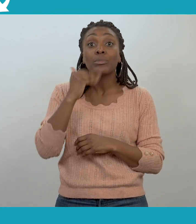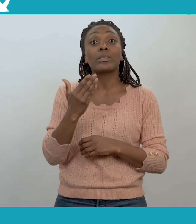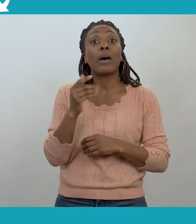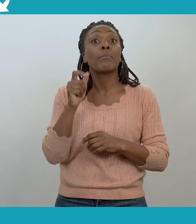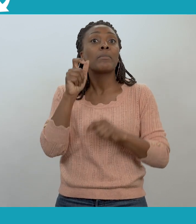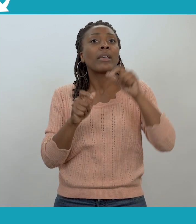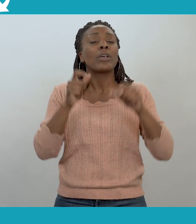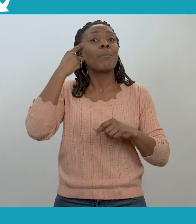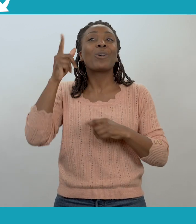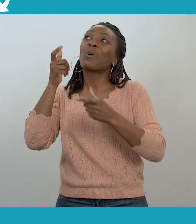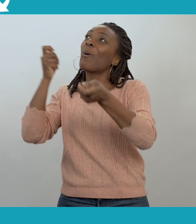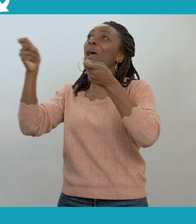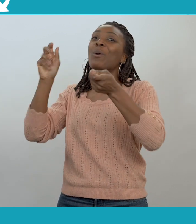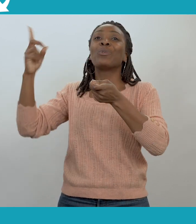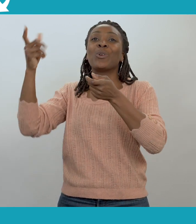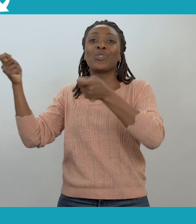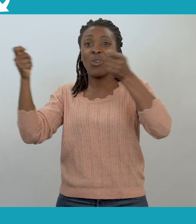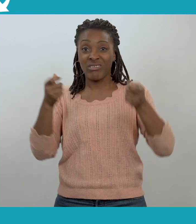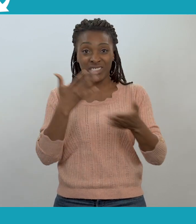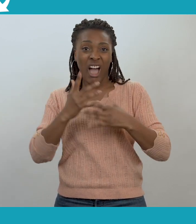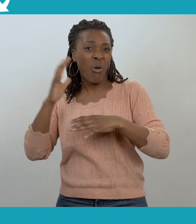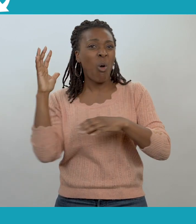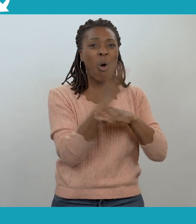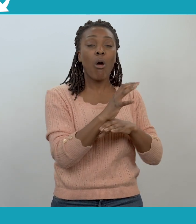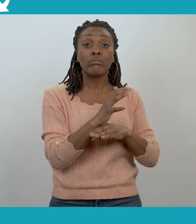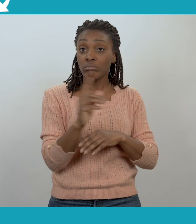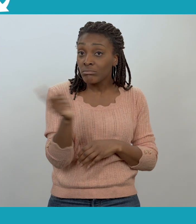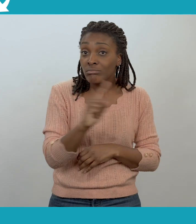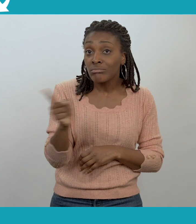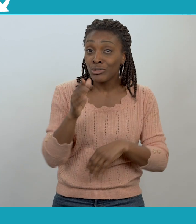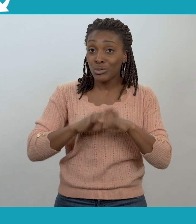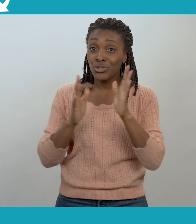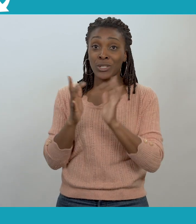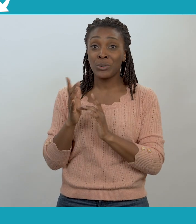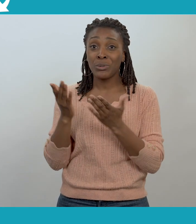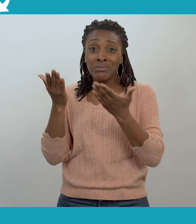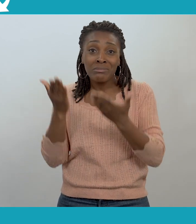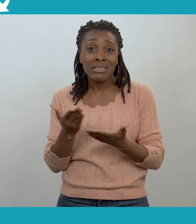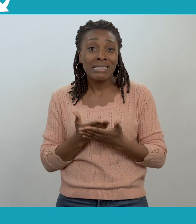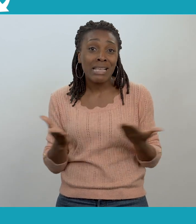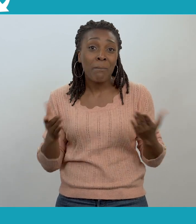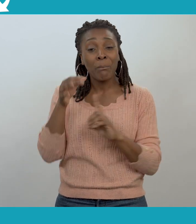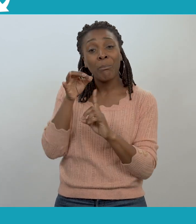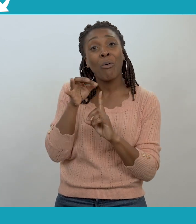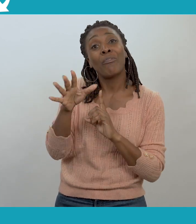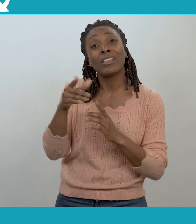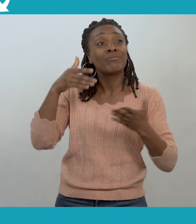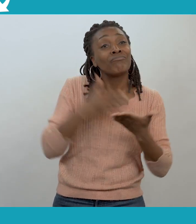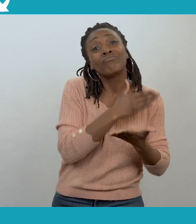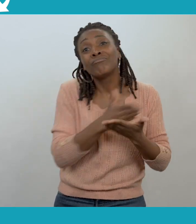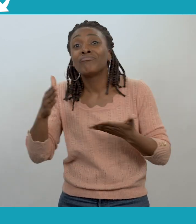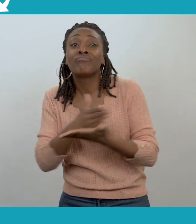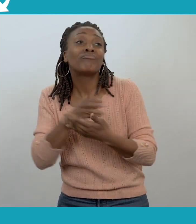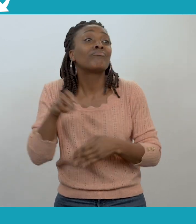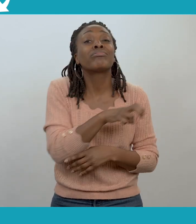personnes voyaient le royaume de Dieu. Exactement. Mais Jésus était un pauvre prophète itinérant qui guérissait les malades